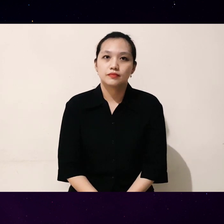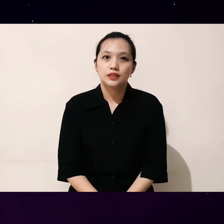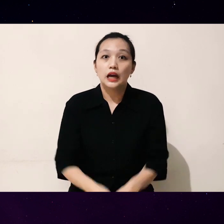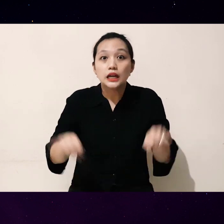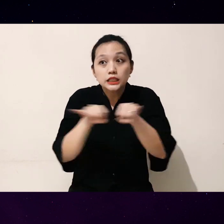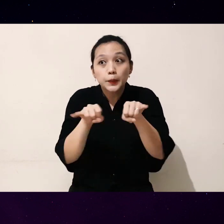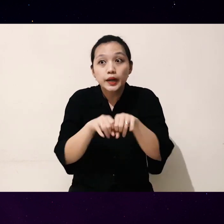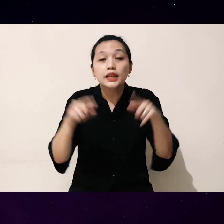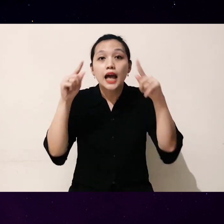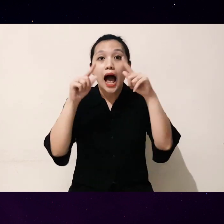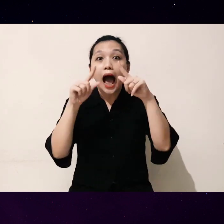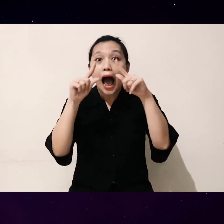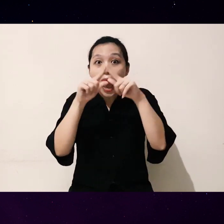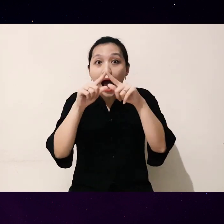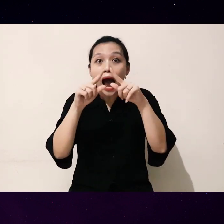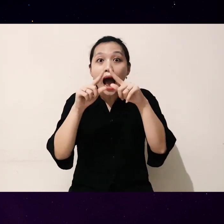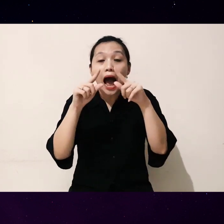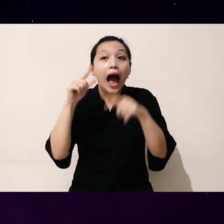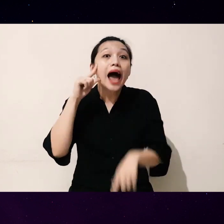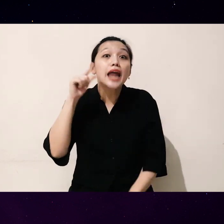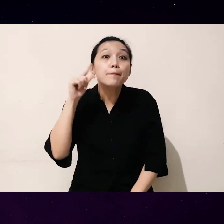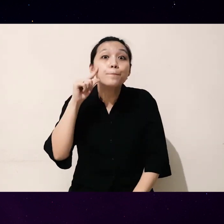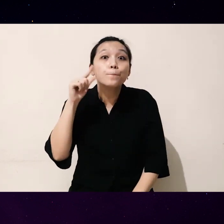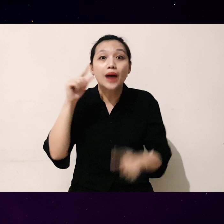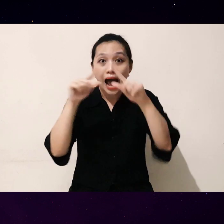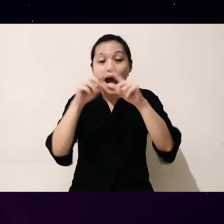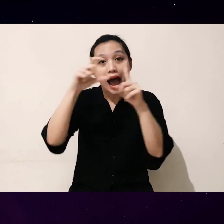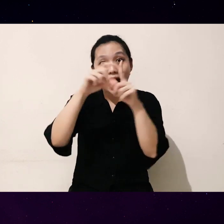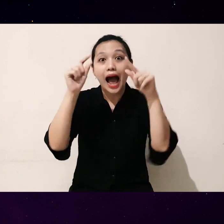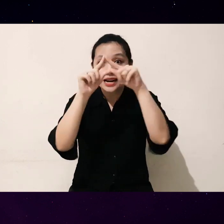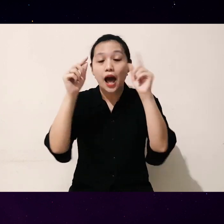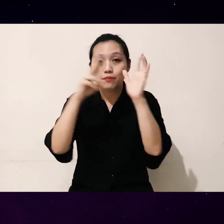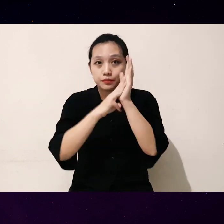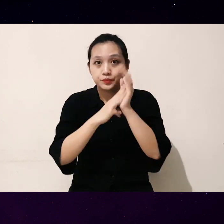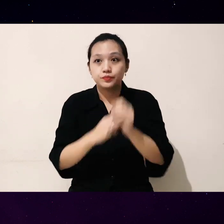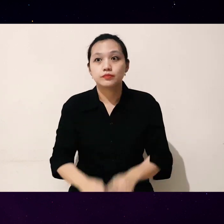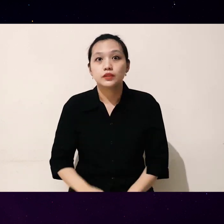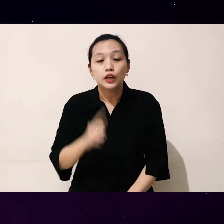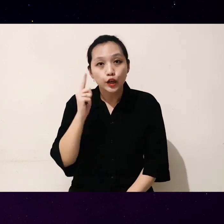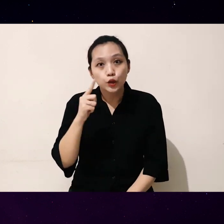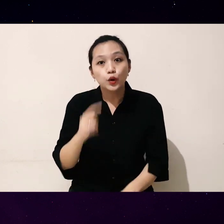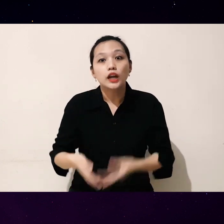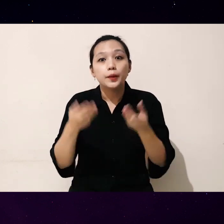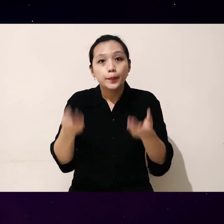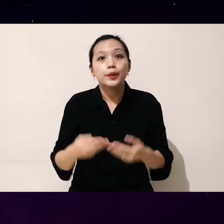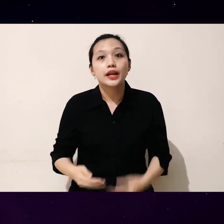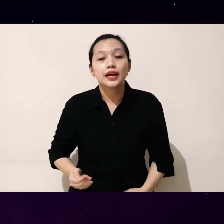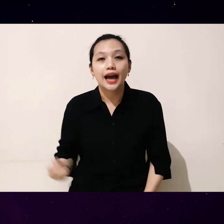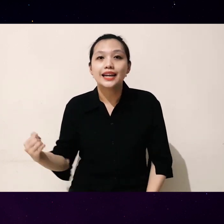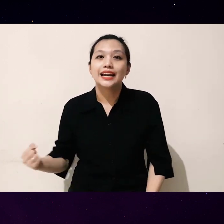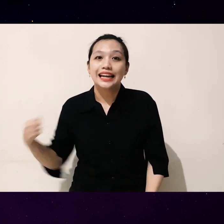firman Tuhan. Adam dibuat tertidur oleh Tuhan sebelum Tuhan memberi dia harta yang paling berharga dalam